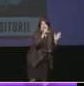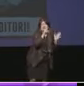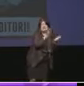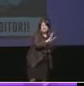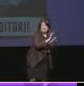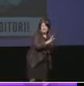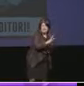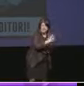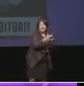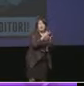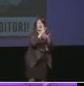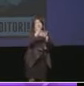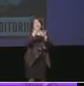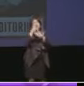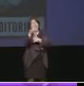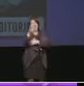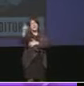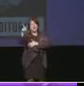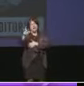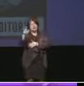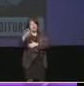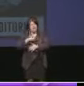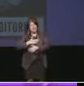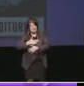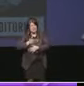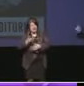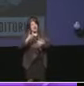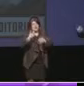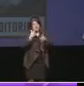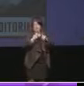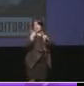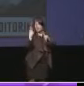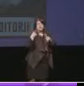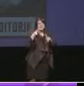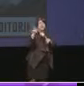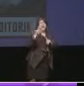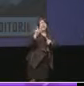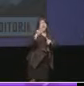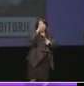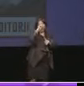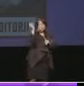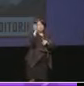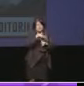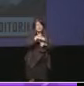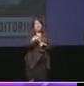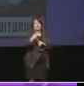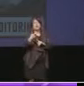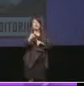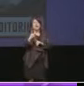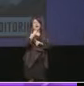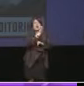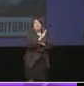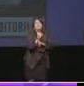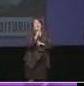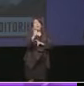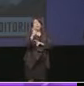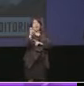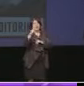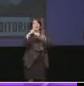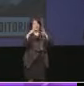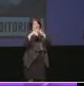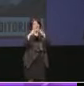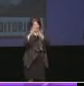50 anni Lindau fa 30 anni l'altra volta ci siamo dimenticati di Lindau ci perdonerete lo diciamo adesso Bao fa 10 anni